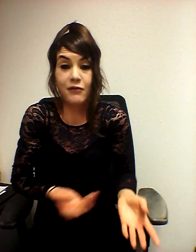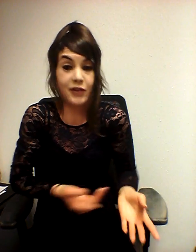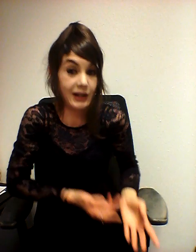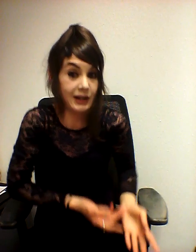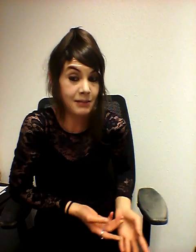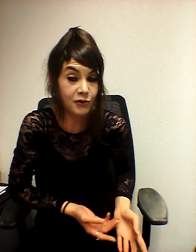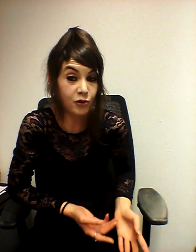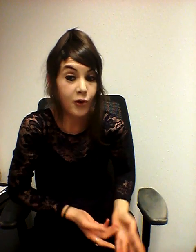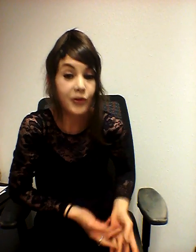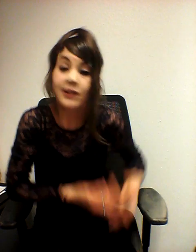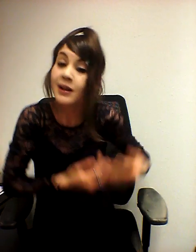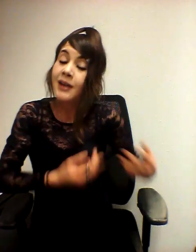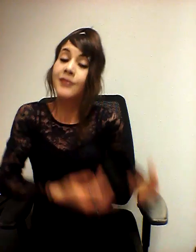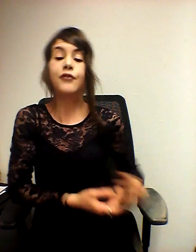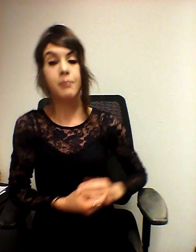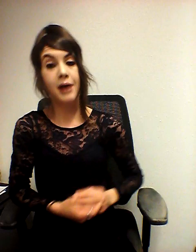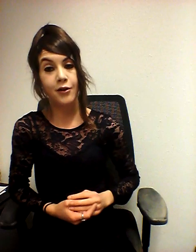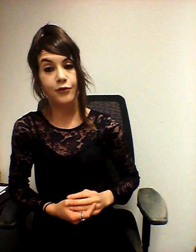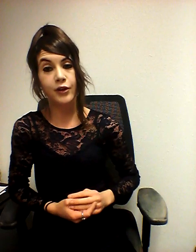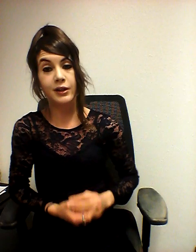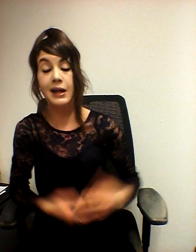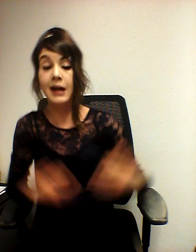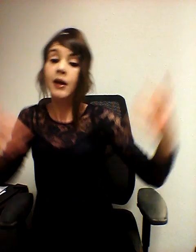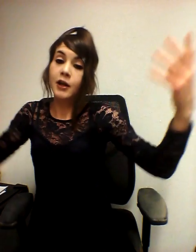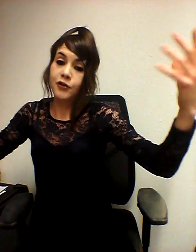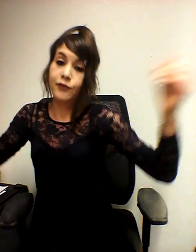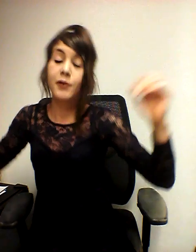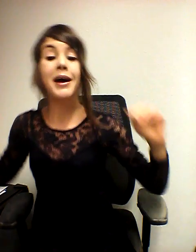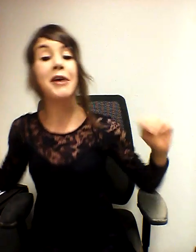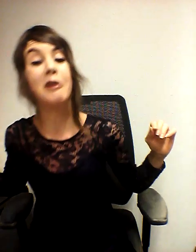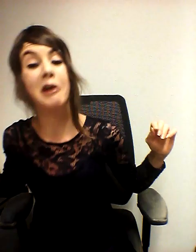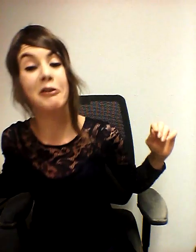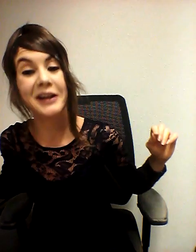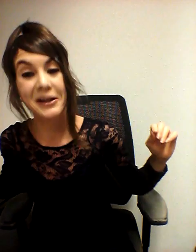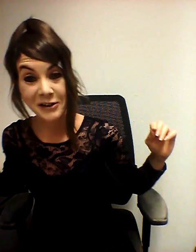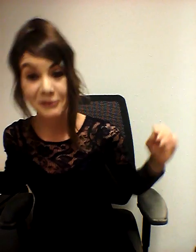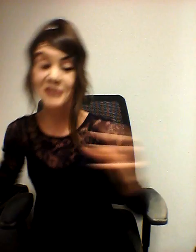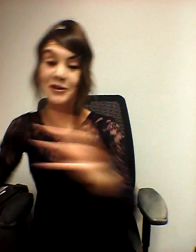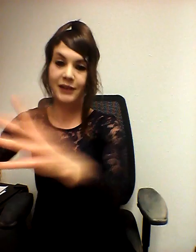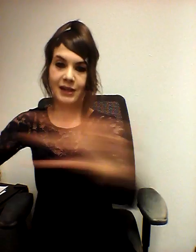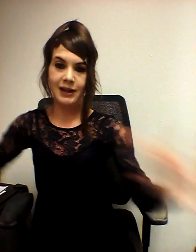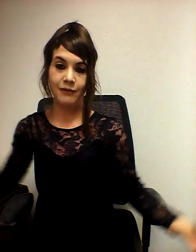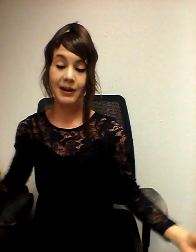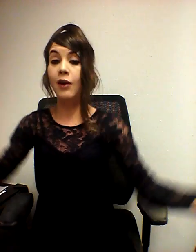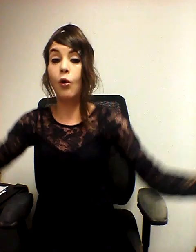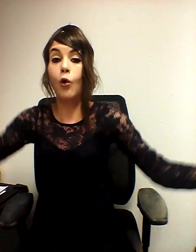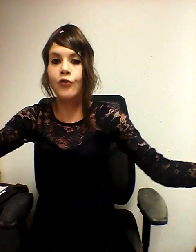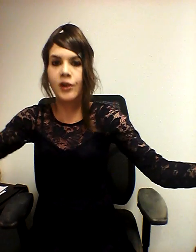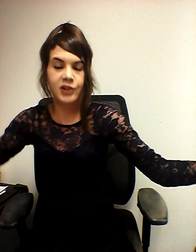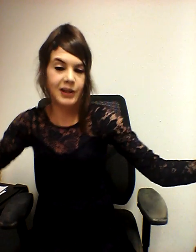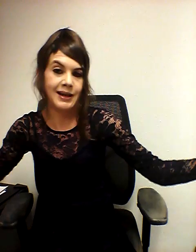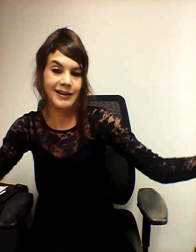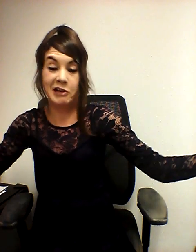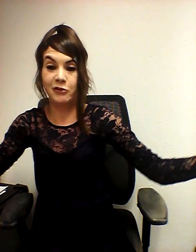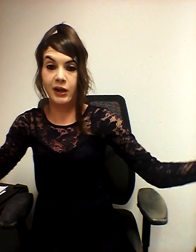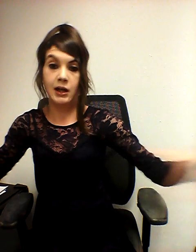worden in die mitochondriën niet verbruikt worden Daar is het verbruik van calori leverende V stof in je lijf laag Ondanks je lage calorieinname